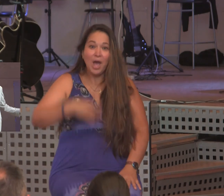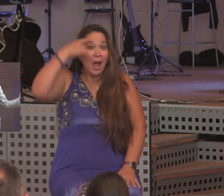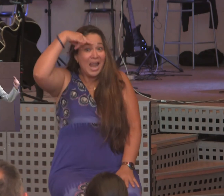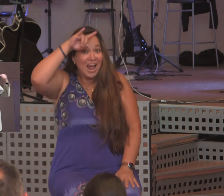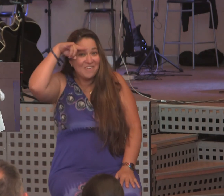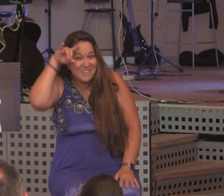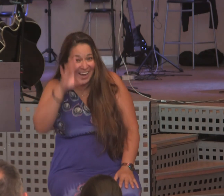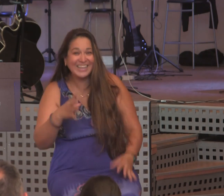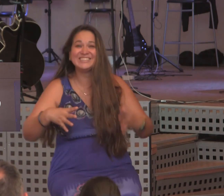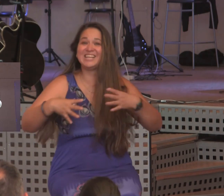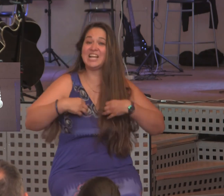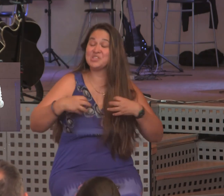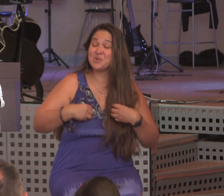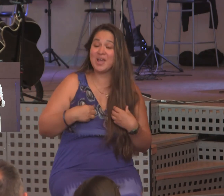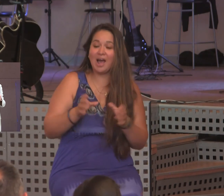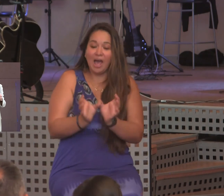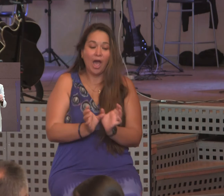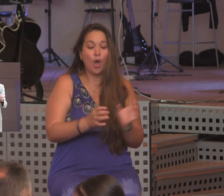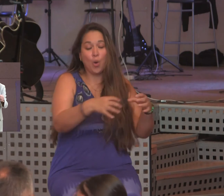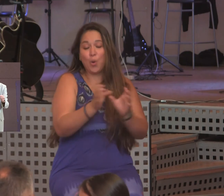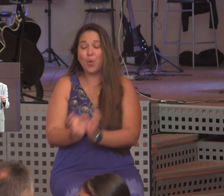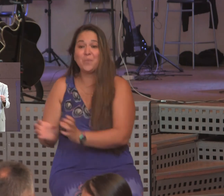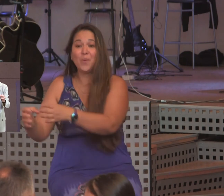Ellas siguen al líder.